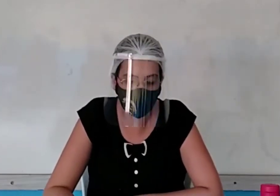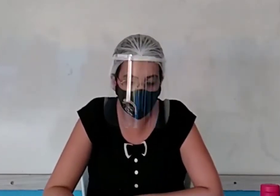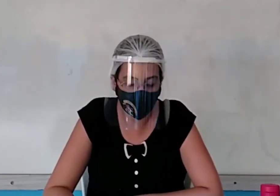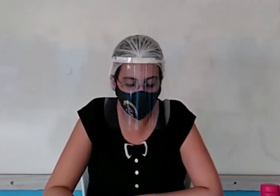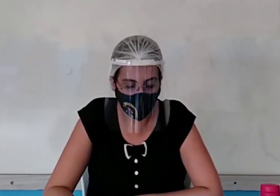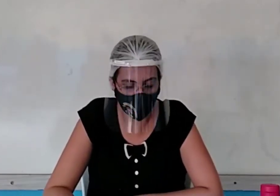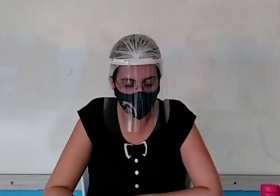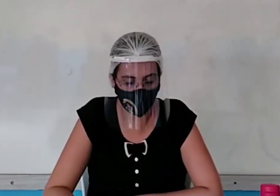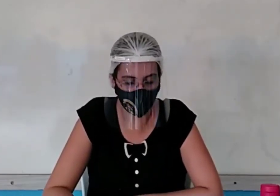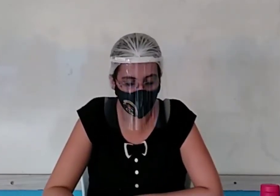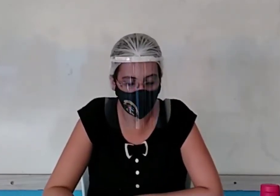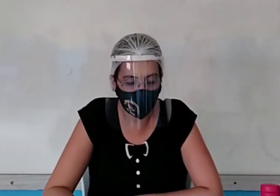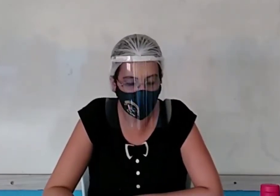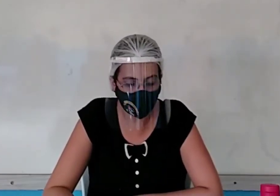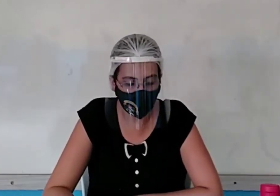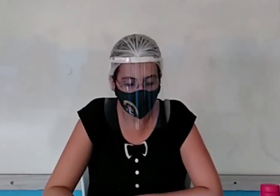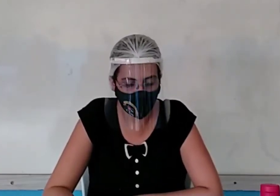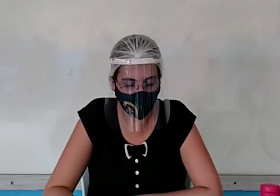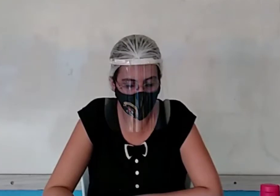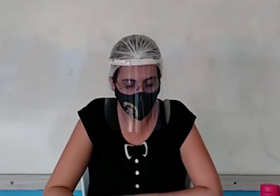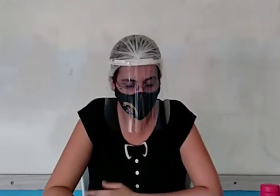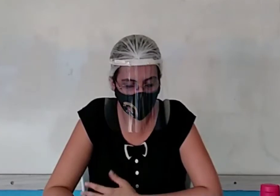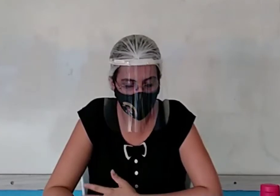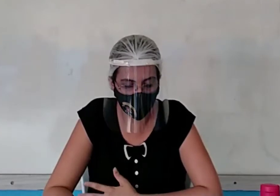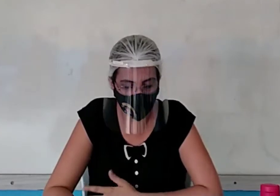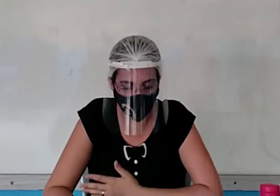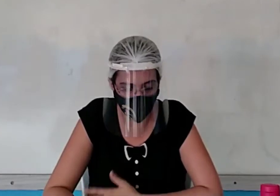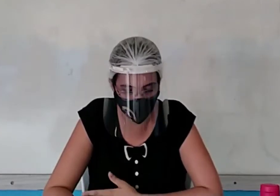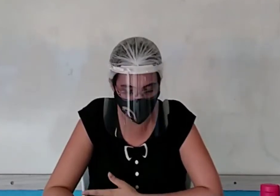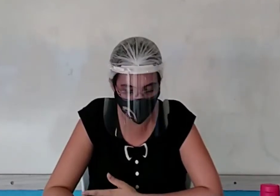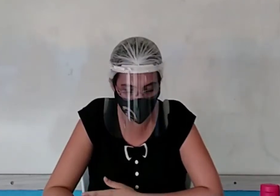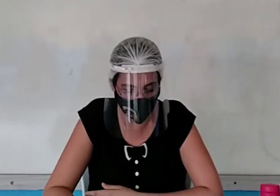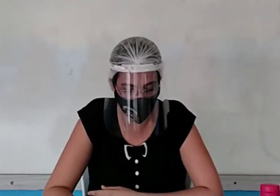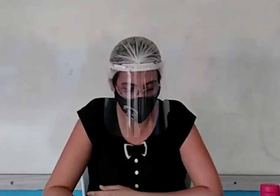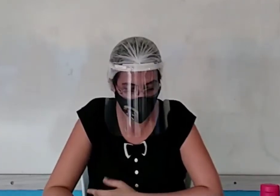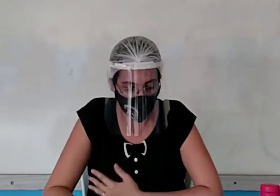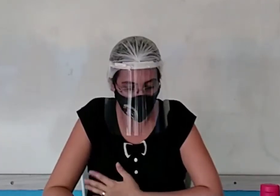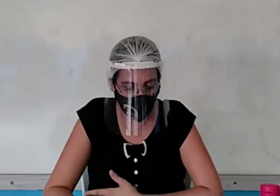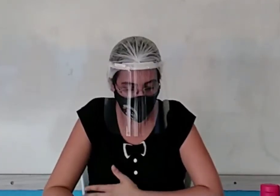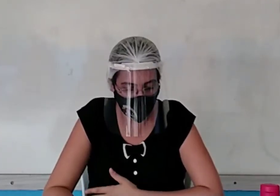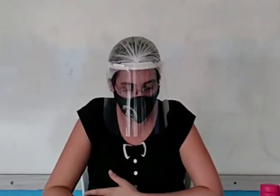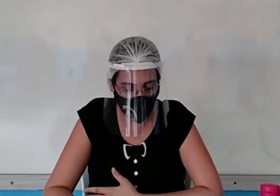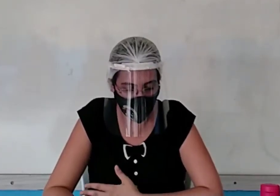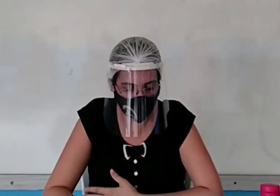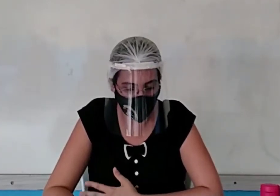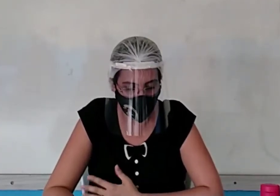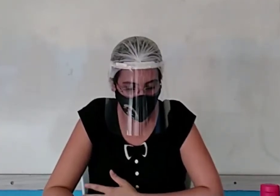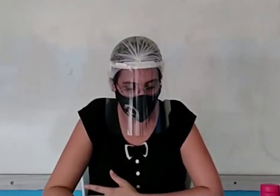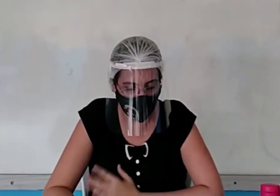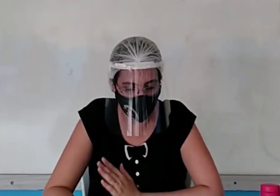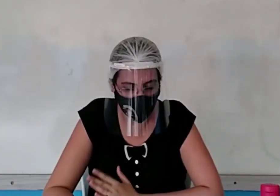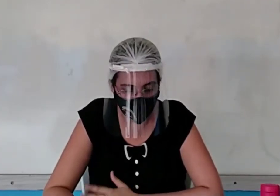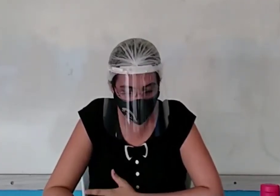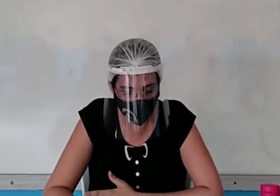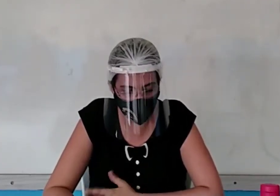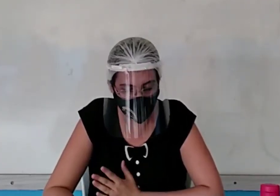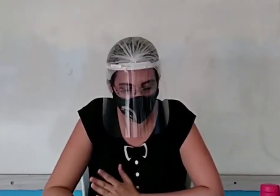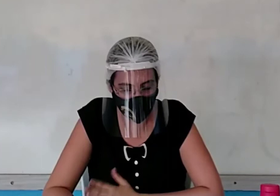as leis de trânsito e ficar atentos ao que acontece à nossa volta. Por isso, é importante prestar bastante atenção nas